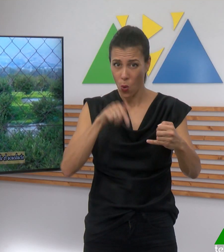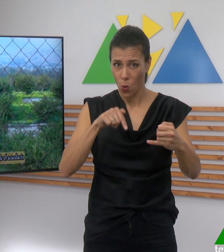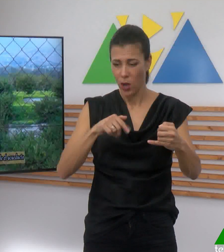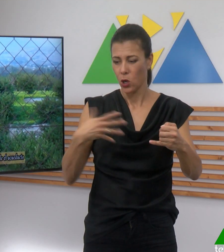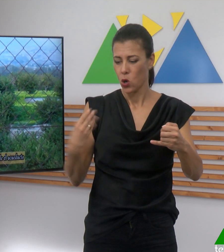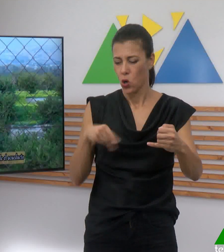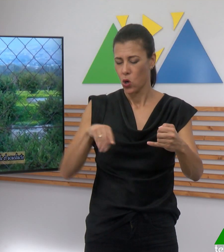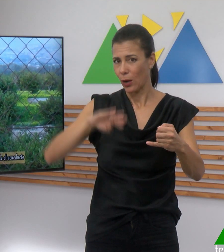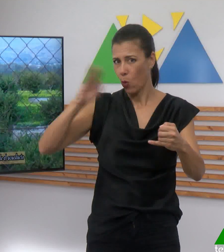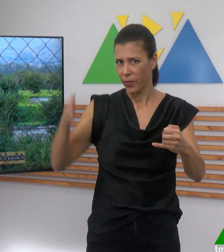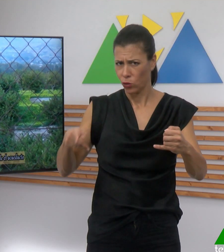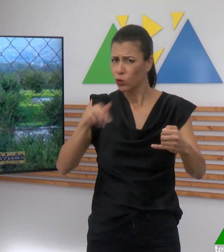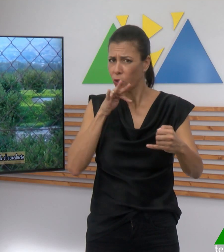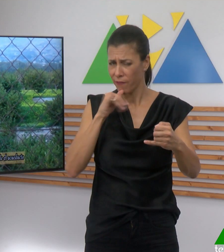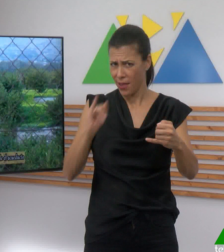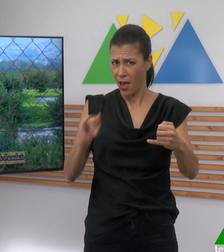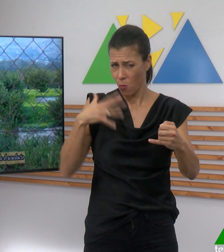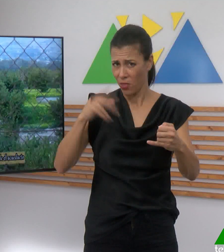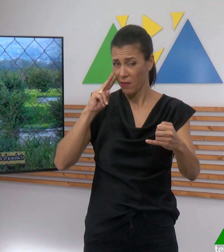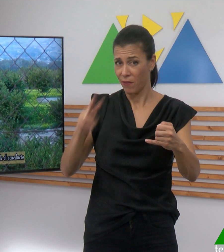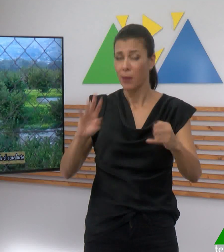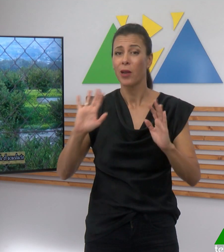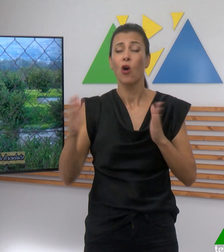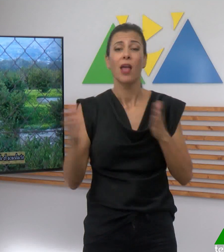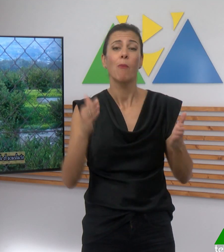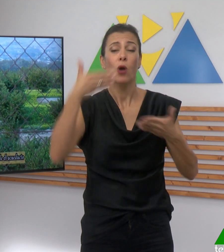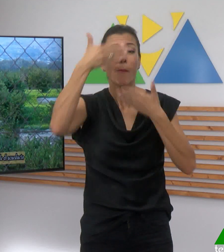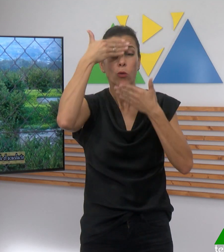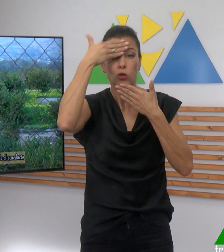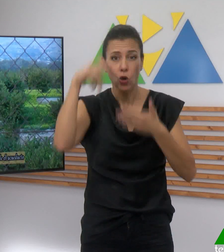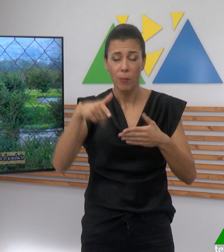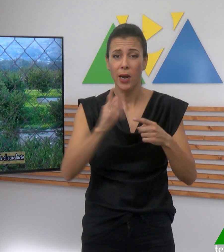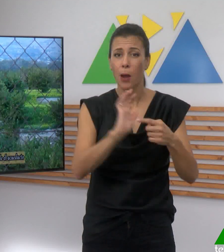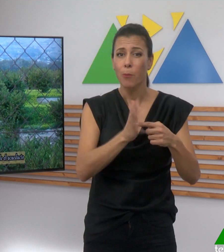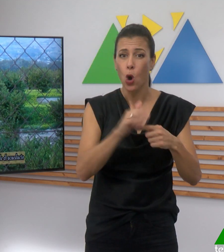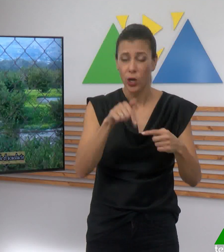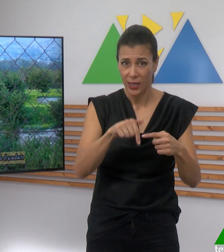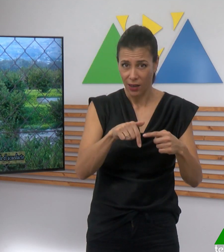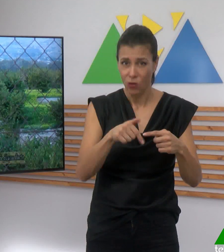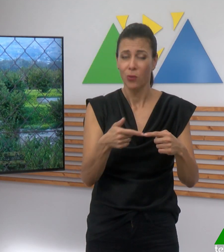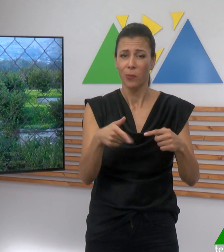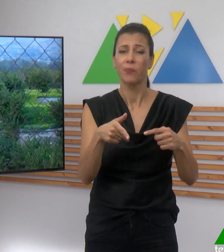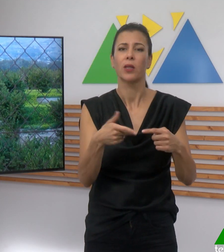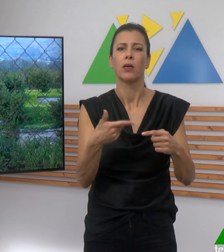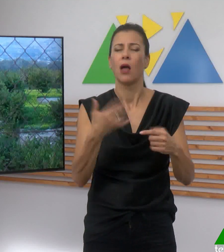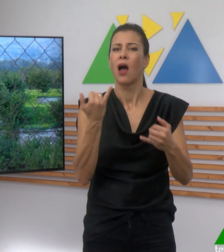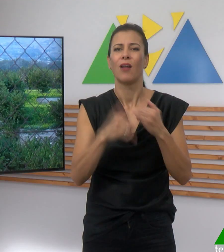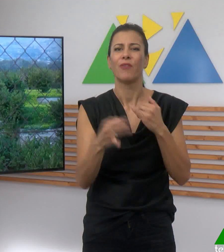se conserva en época musulmana este molino de liña pasó a ser propiedad de